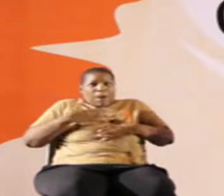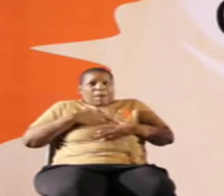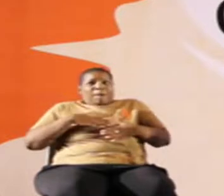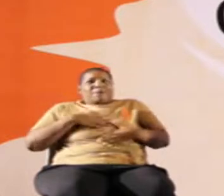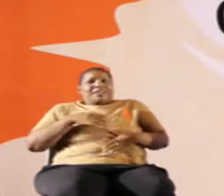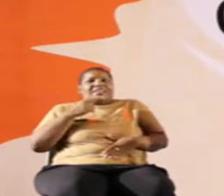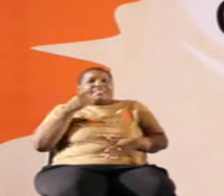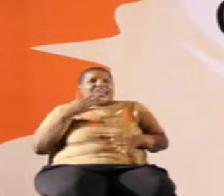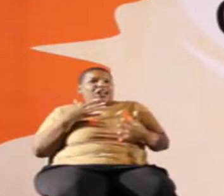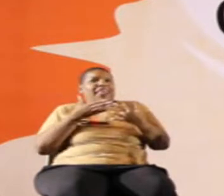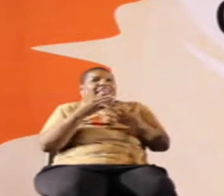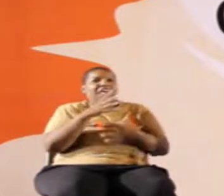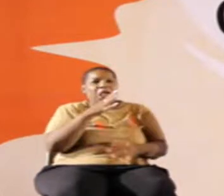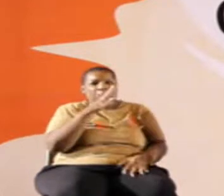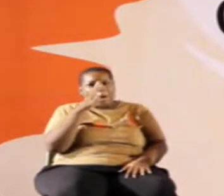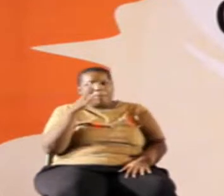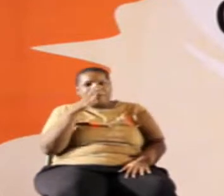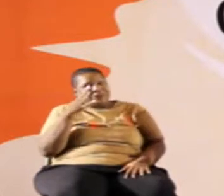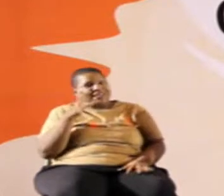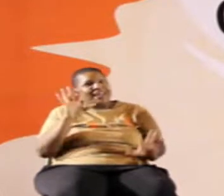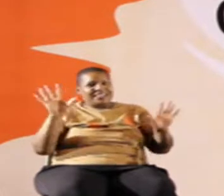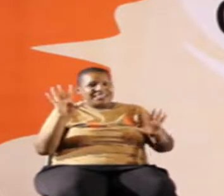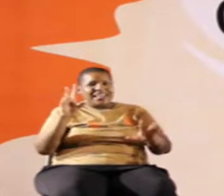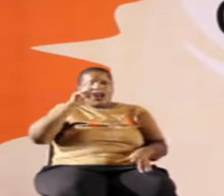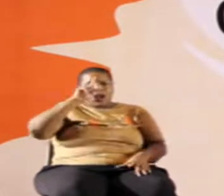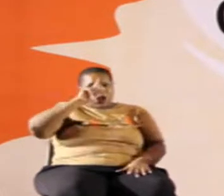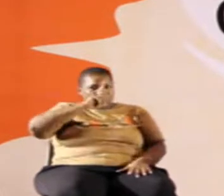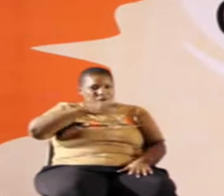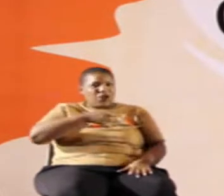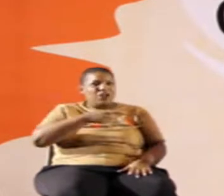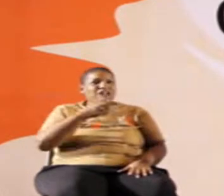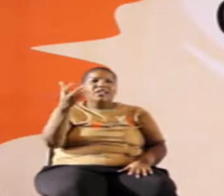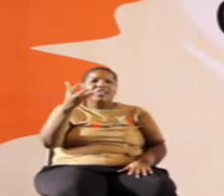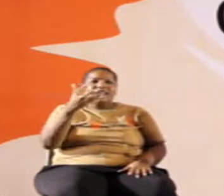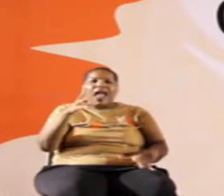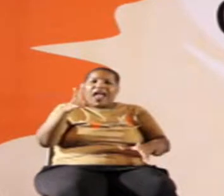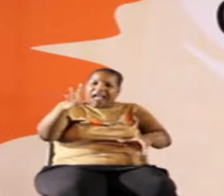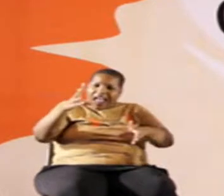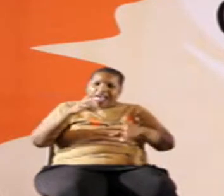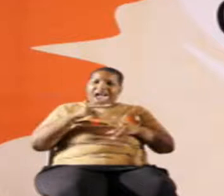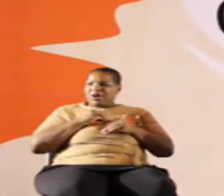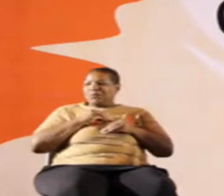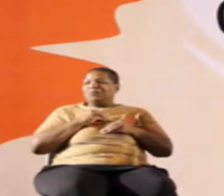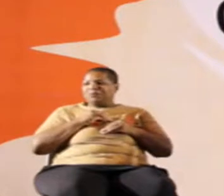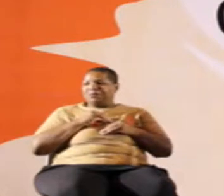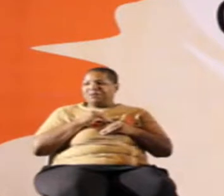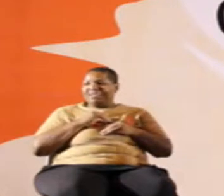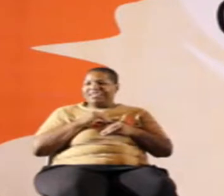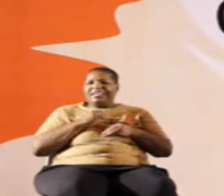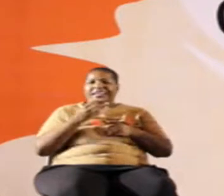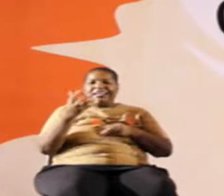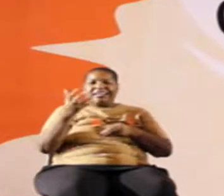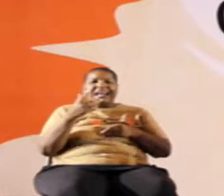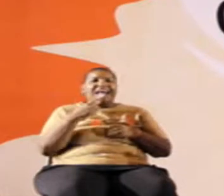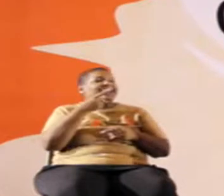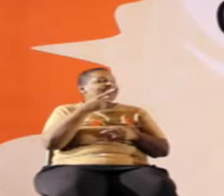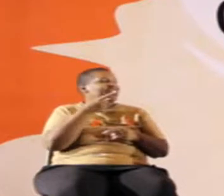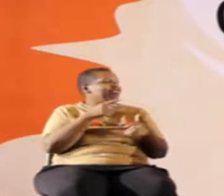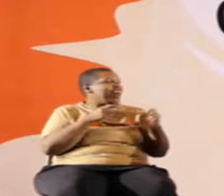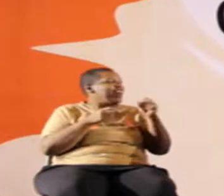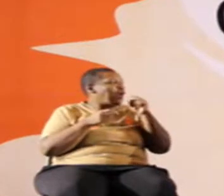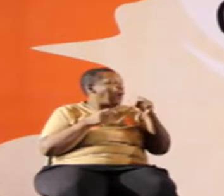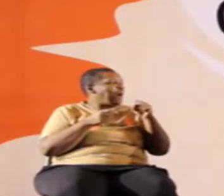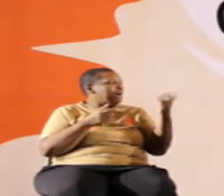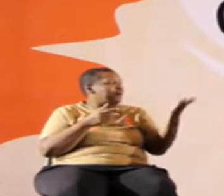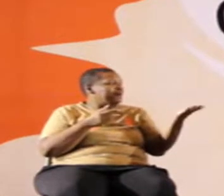para eu não ser abusadamente autoritária e querer me apropriar da fala microfone